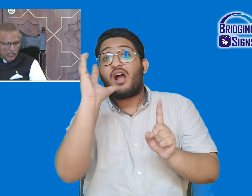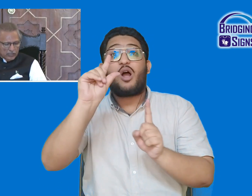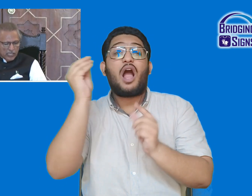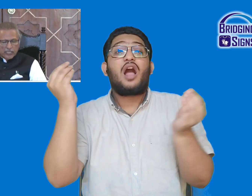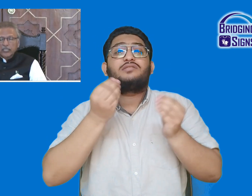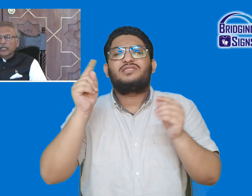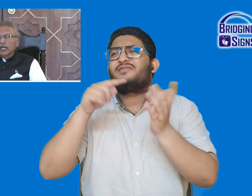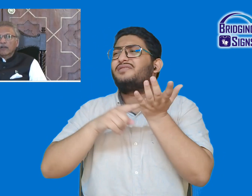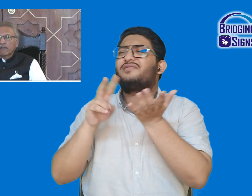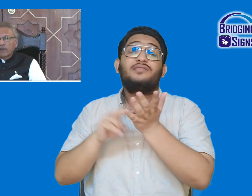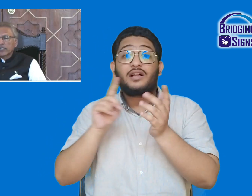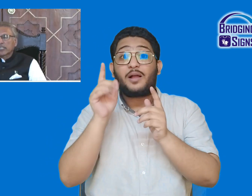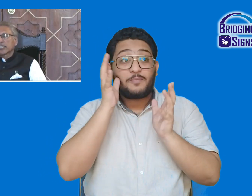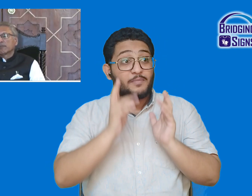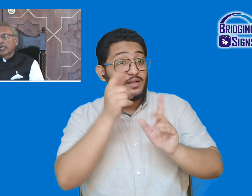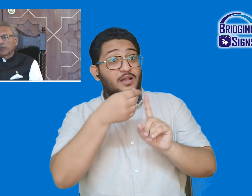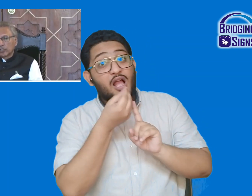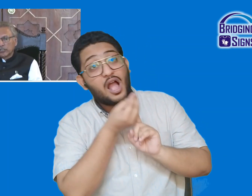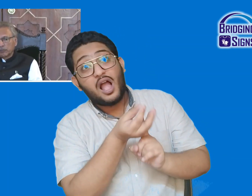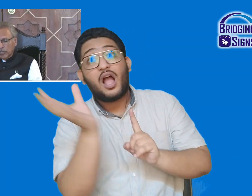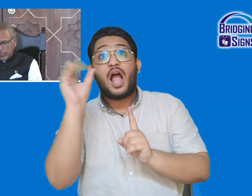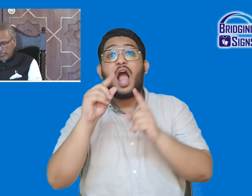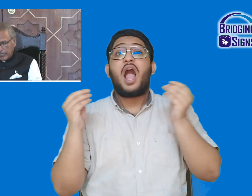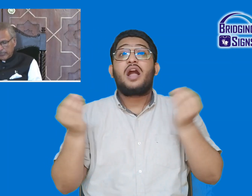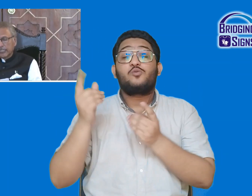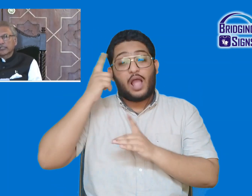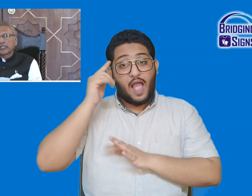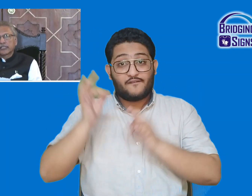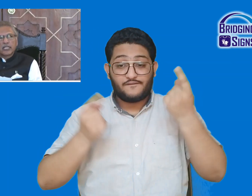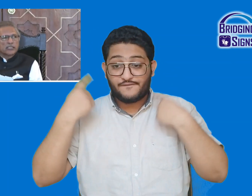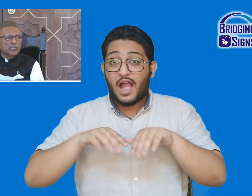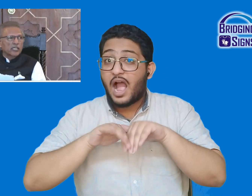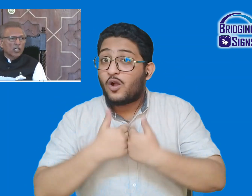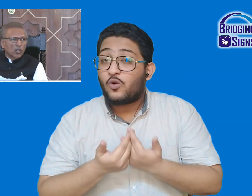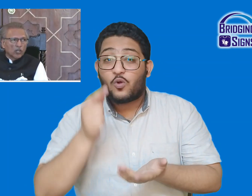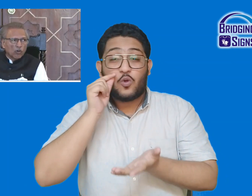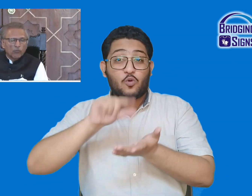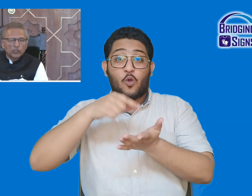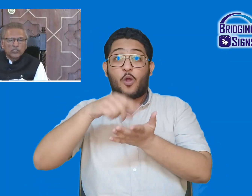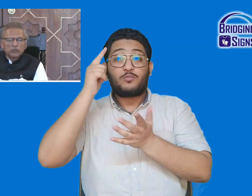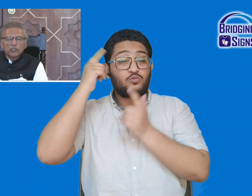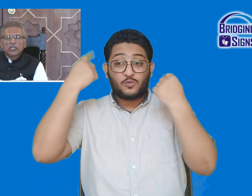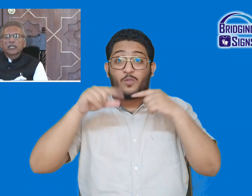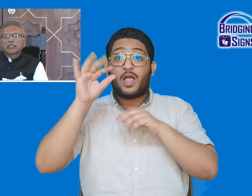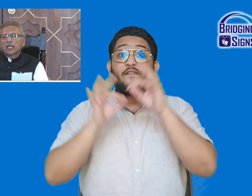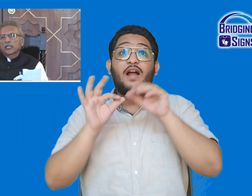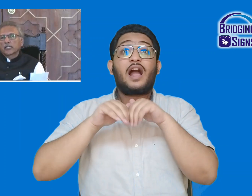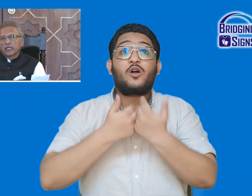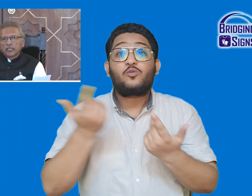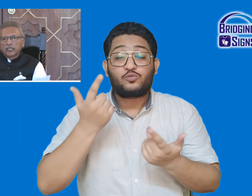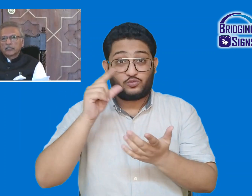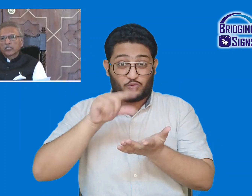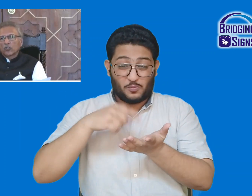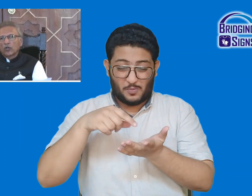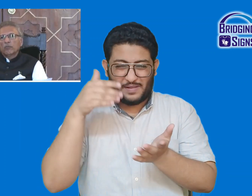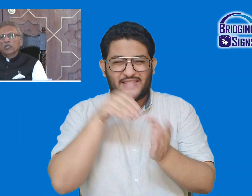جائے تاکہ ہر فرد تک یہ بات پہنچ جائے کہ کس طرح سے احتیاط کی جائے، اور قوم اس ڈسپلن کا اظہار کرے